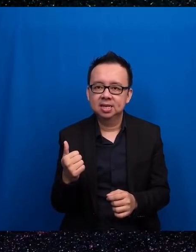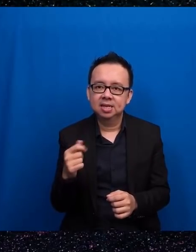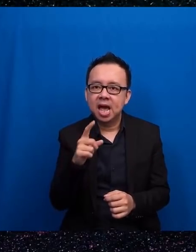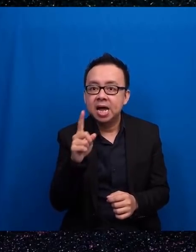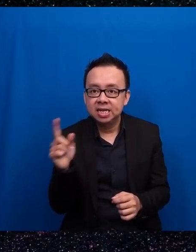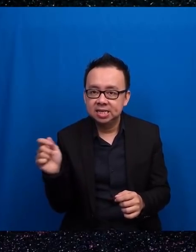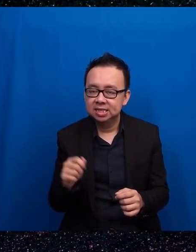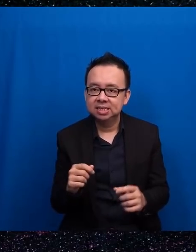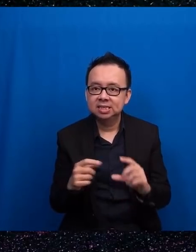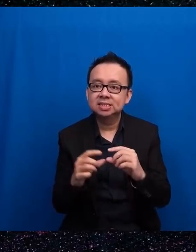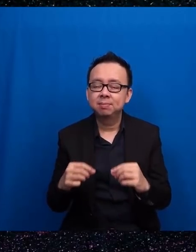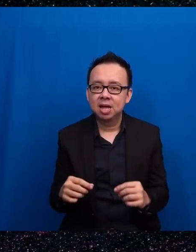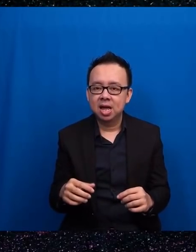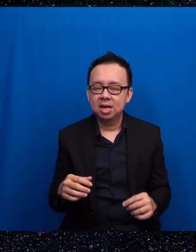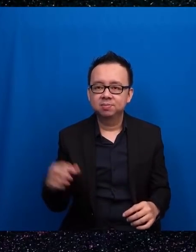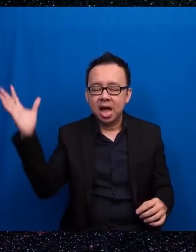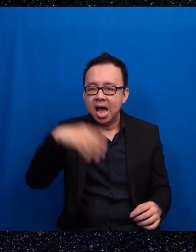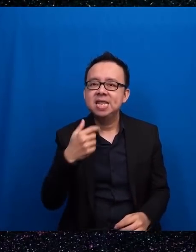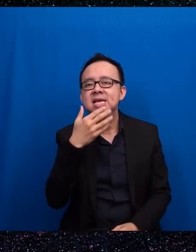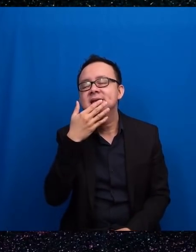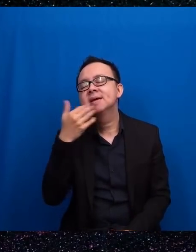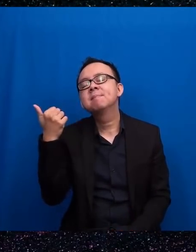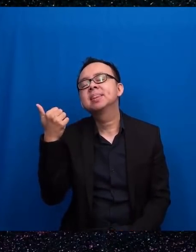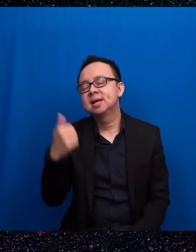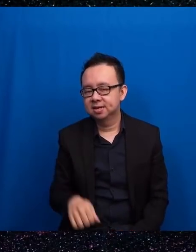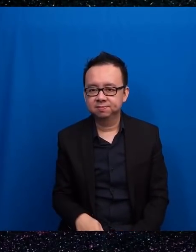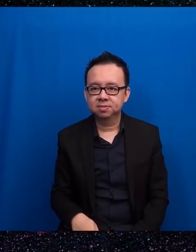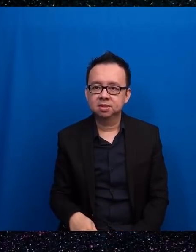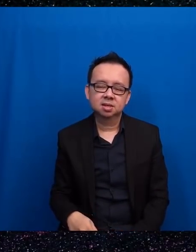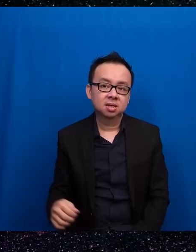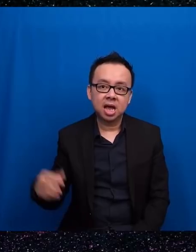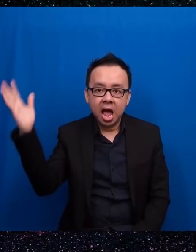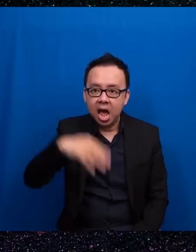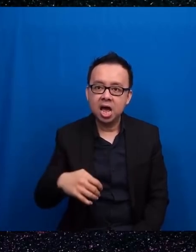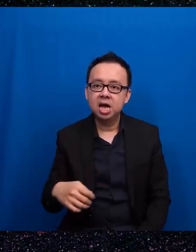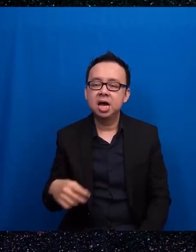mulia. Katakan hari kenikmatan. Katakan hari kudus Tuhan.